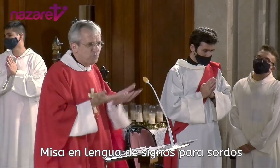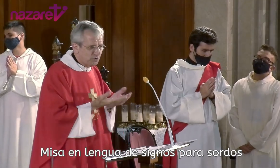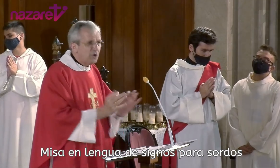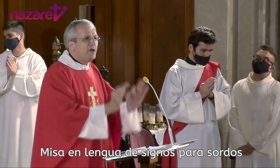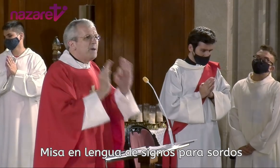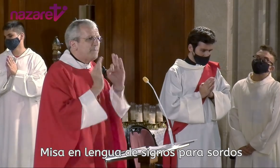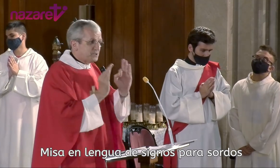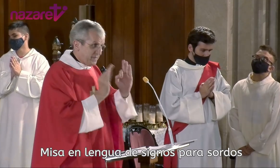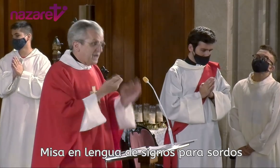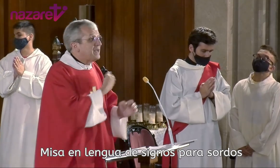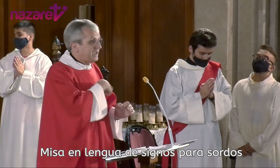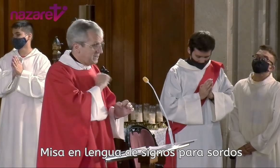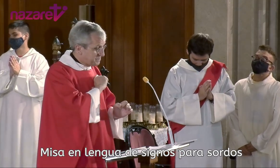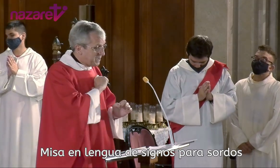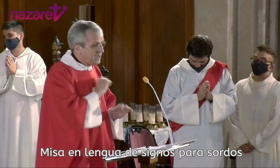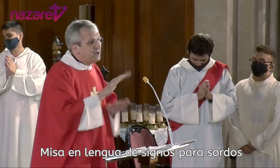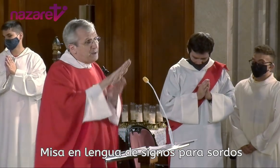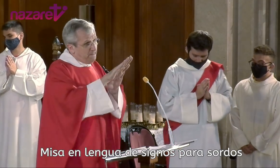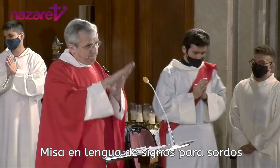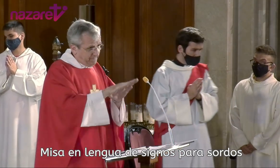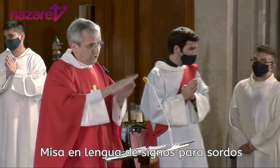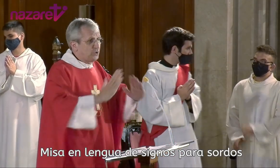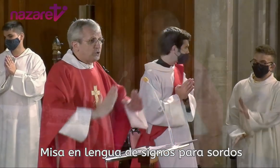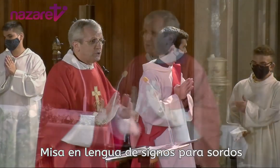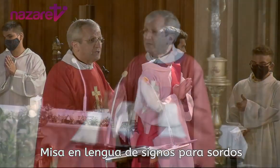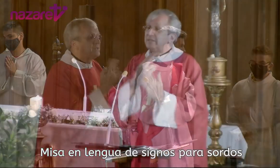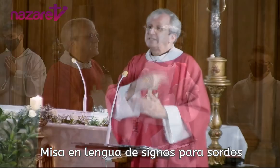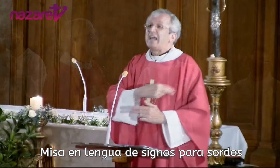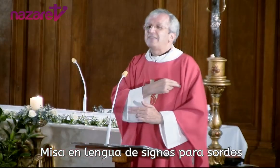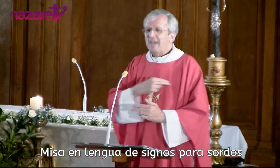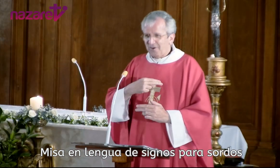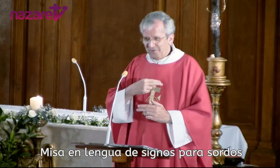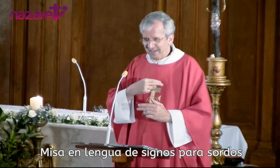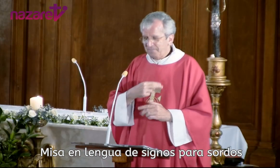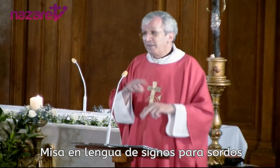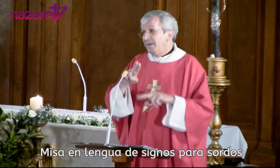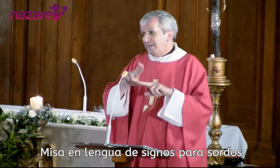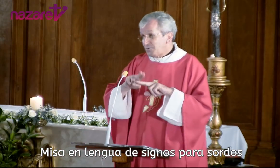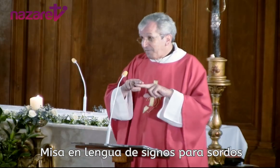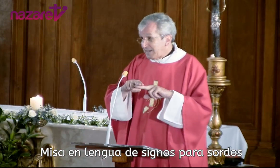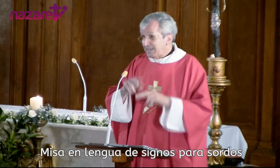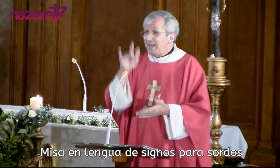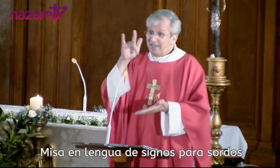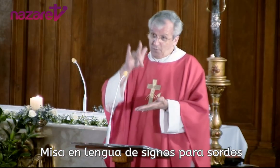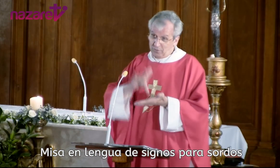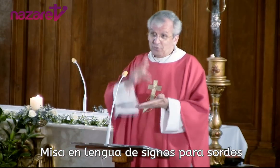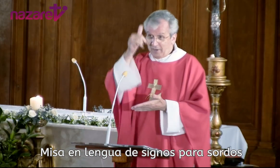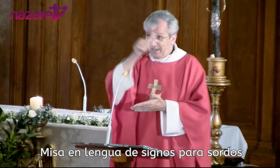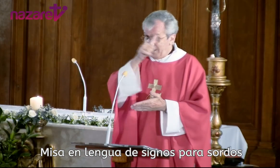mundo, pero especial en España, patrono Santiago. Y es una fiesta que cuando toca en